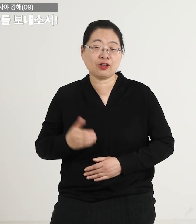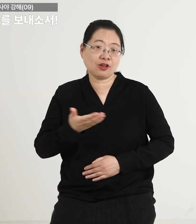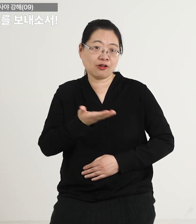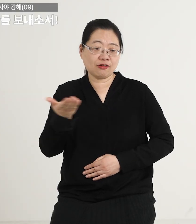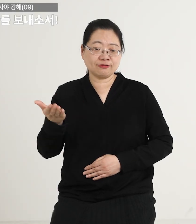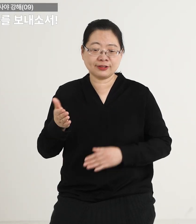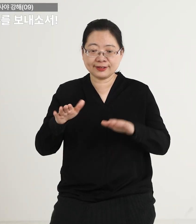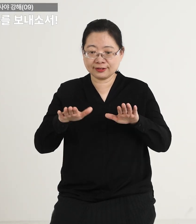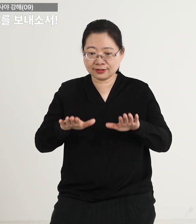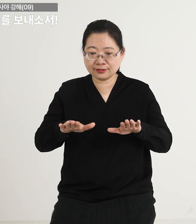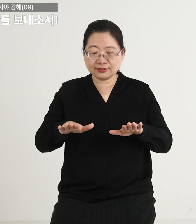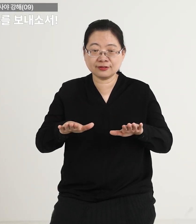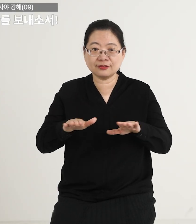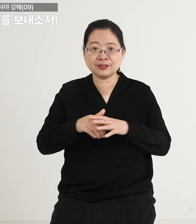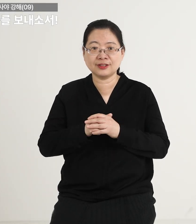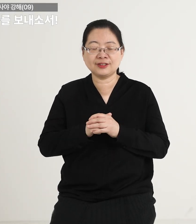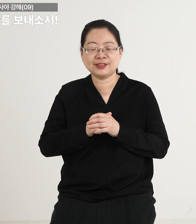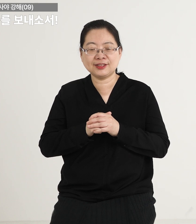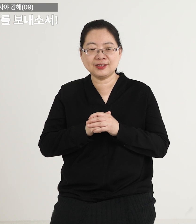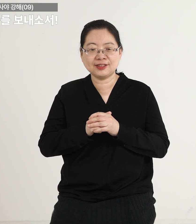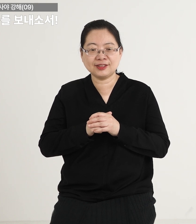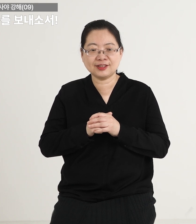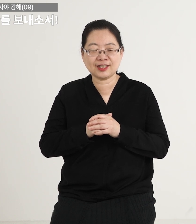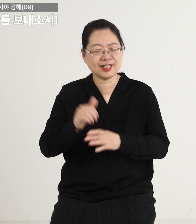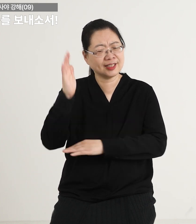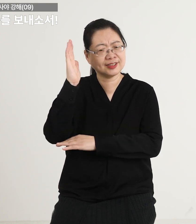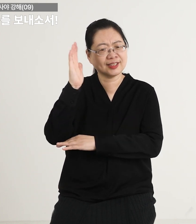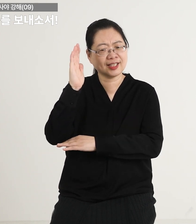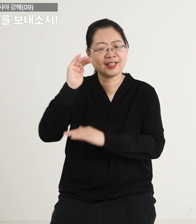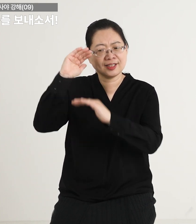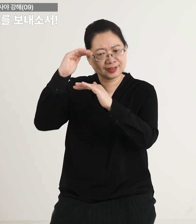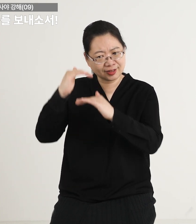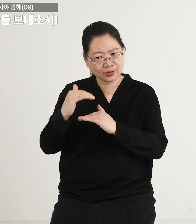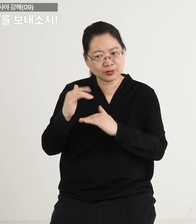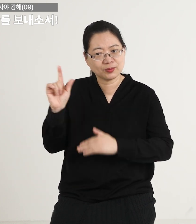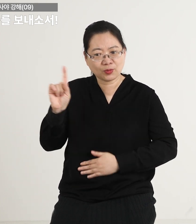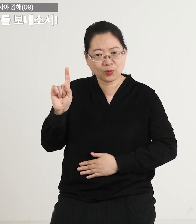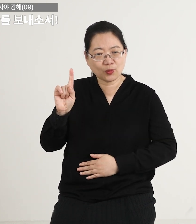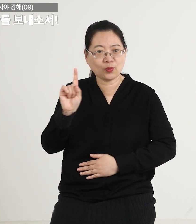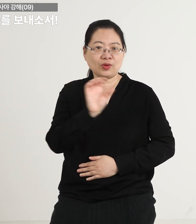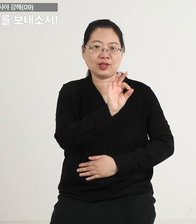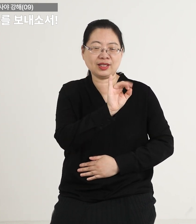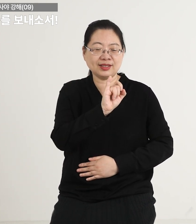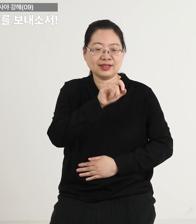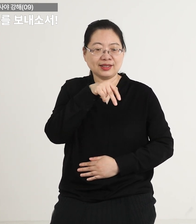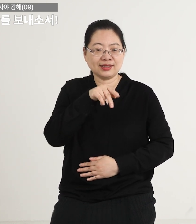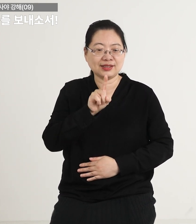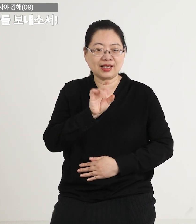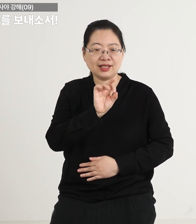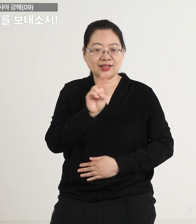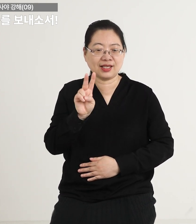여러분, 이제 오늘 살펴볼 대목은 이사야서 6장입니다.